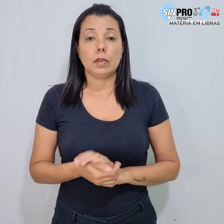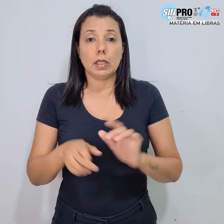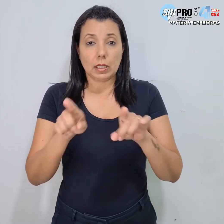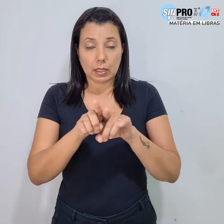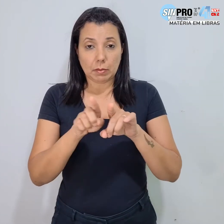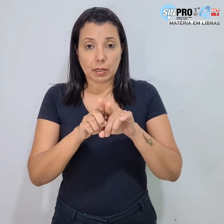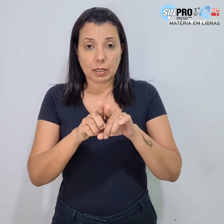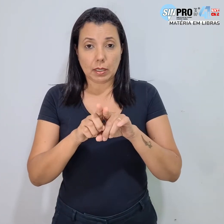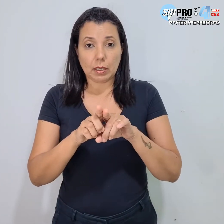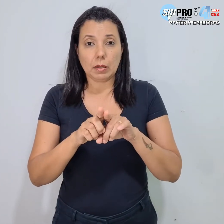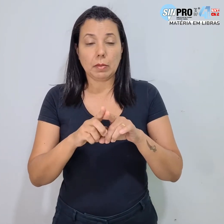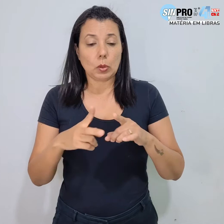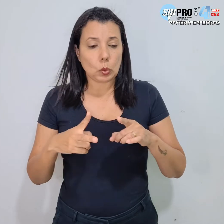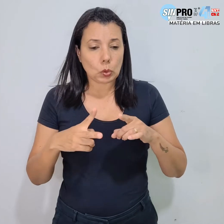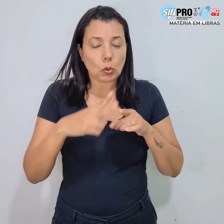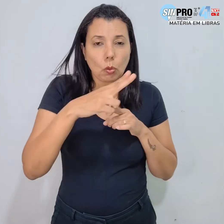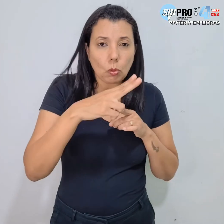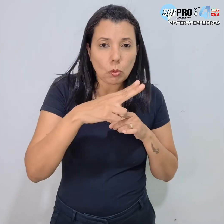E para além dos cortes